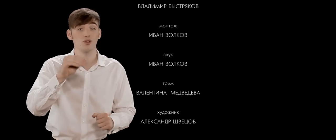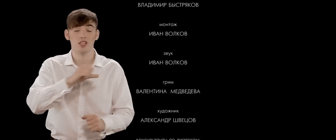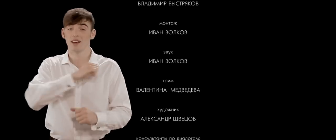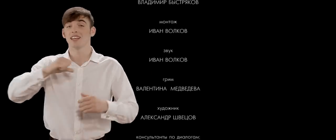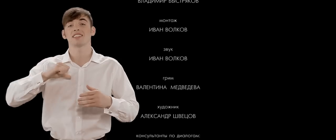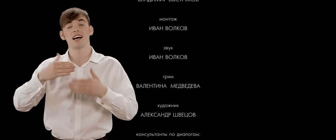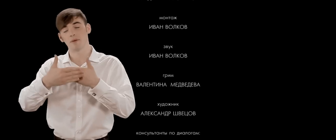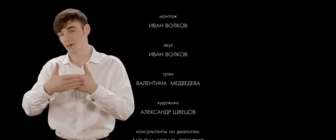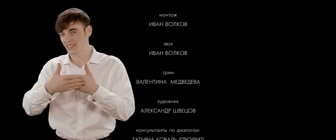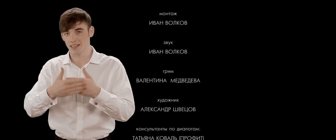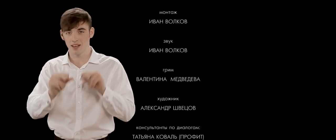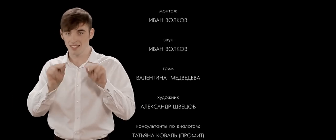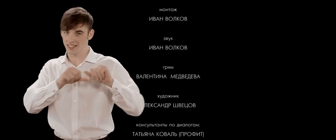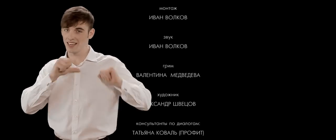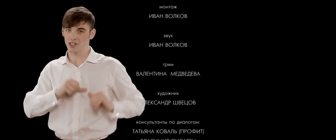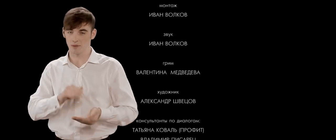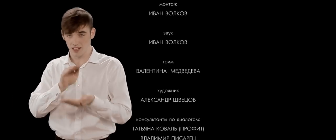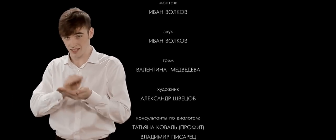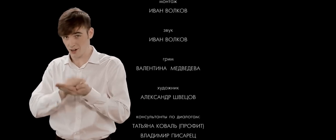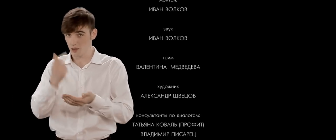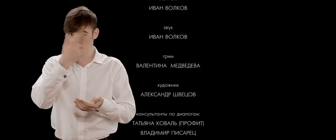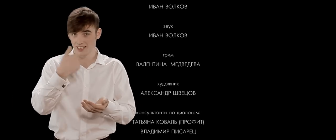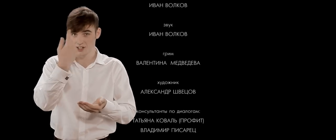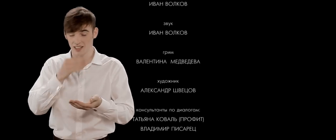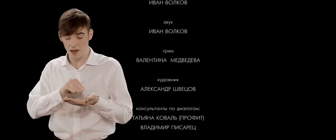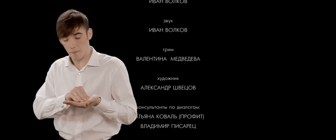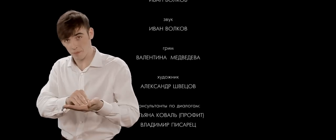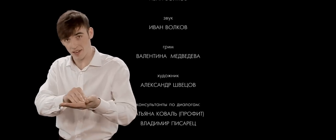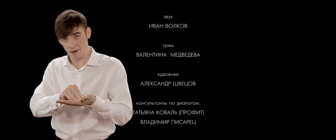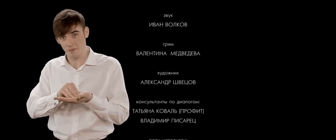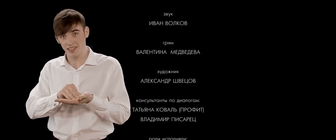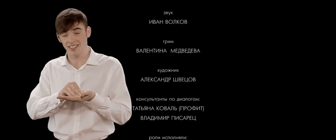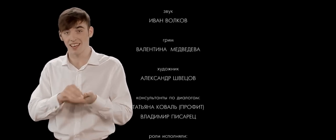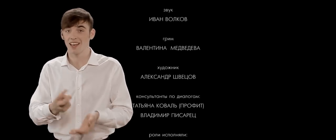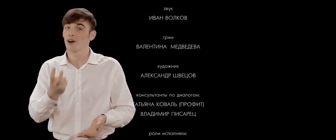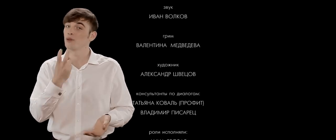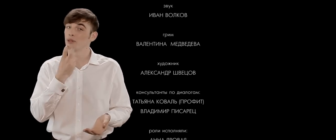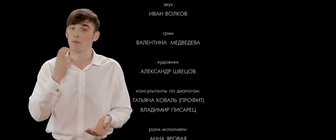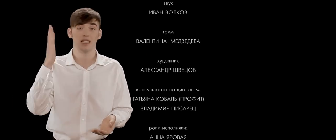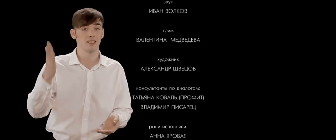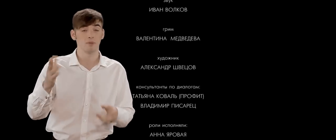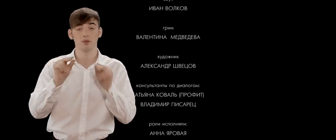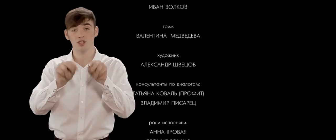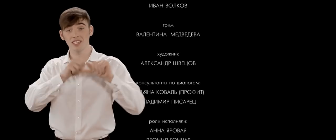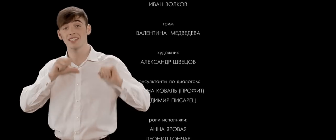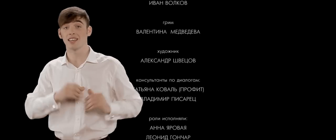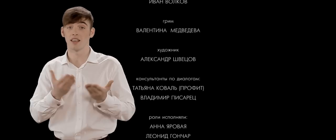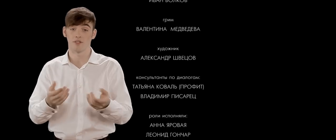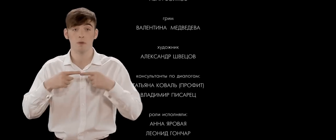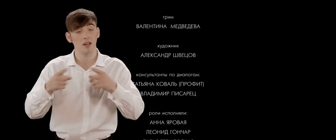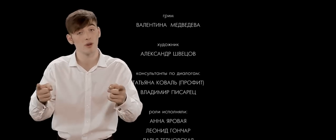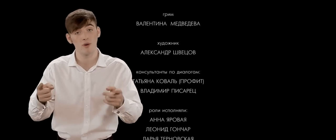друзьям, лучшим, самым близким, сердечным, знакомым лично по переписке. Улыбаться